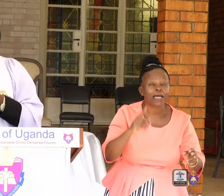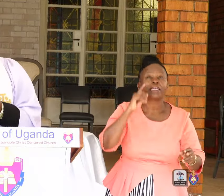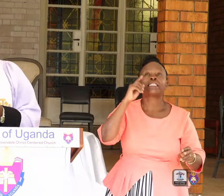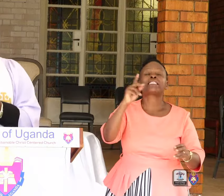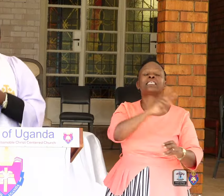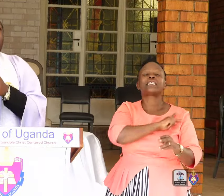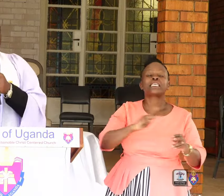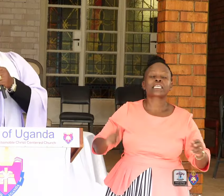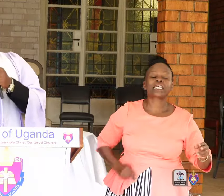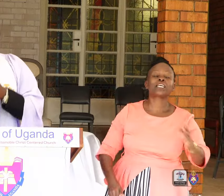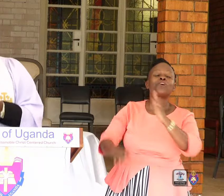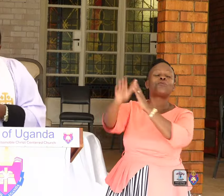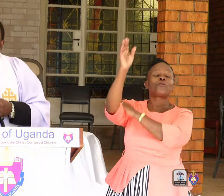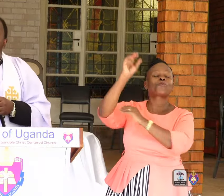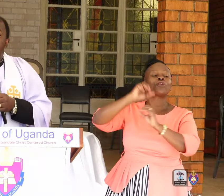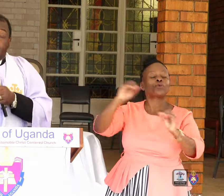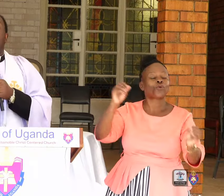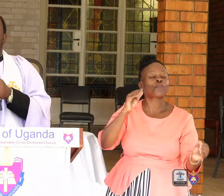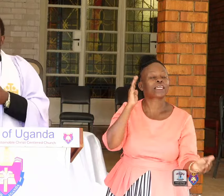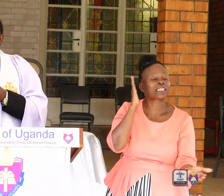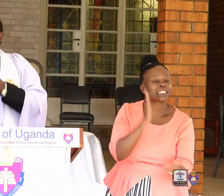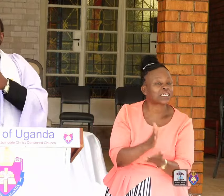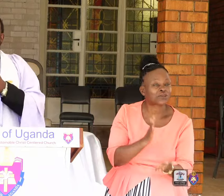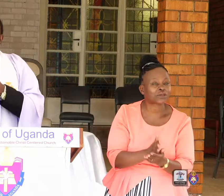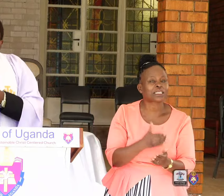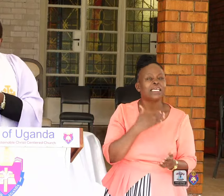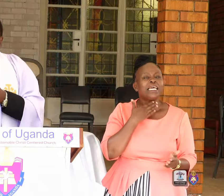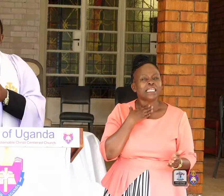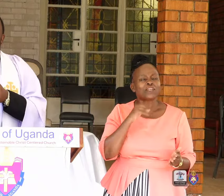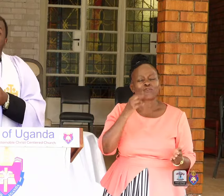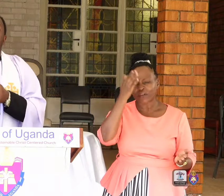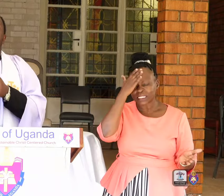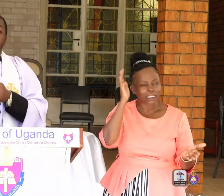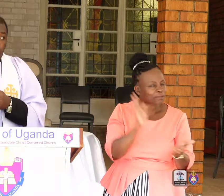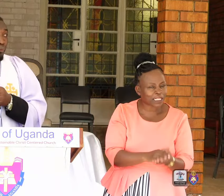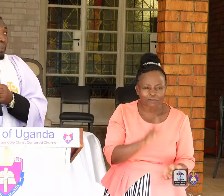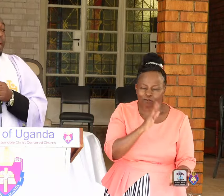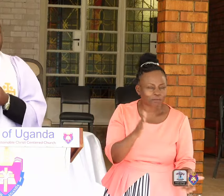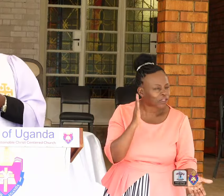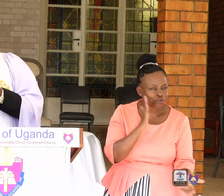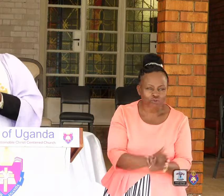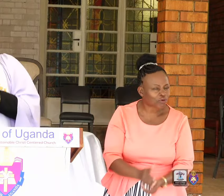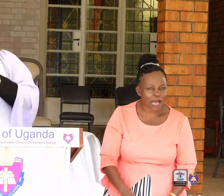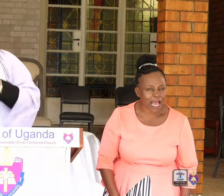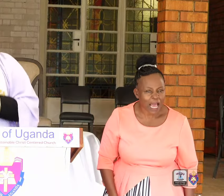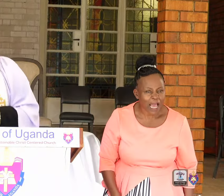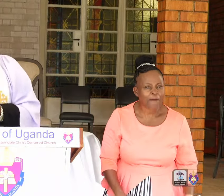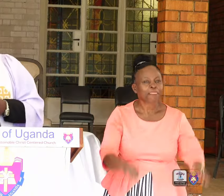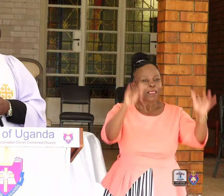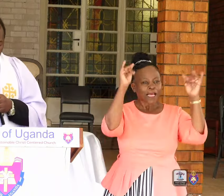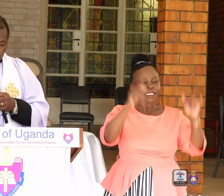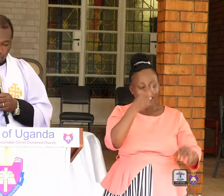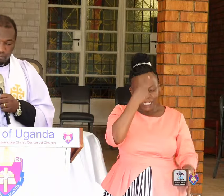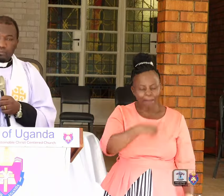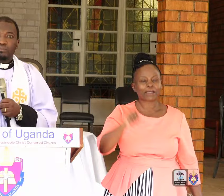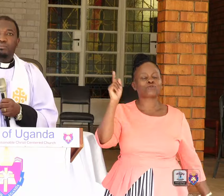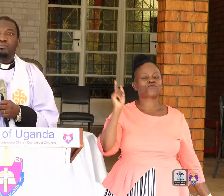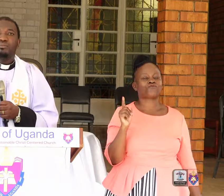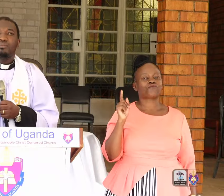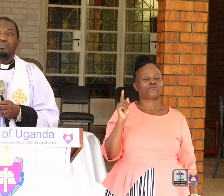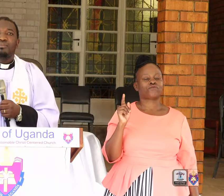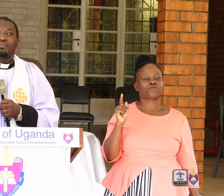bwa Katonda. Ge mazima, teweetaaga kumala gakkiriza okubeera amatuufu. Gasigala matuufu.